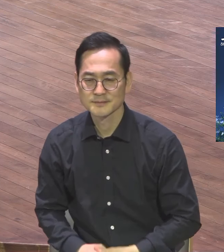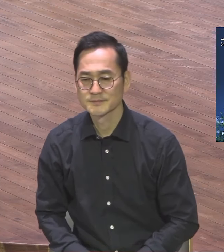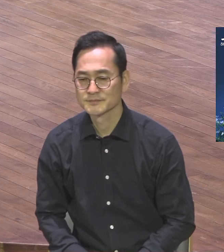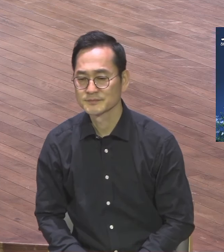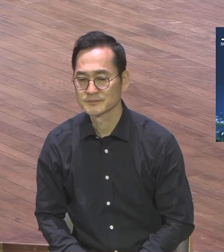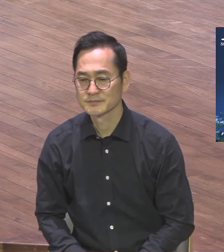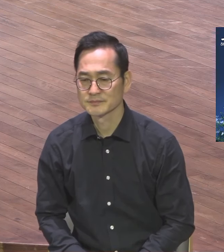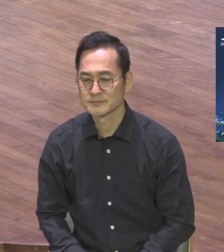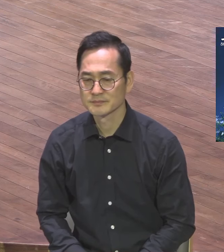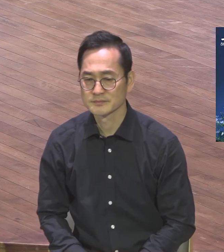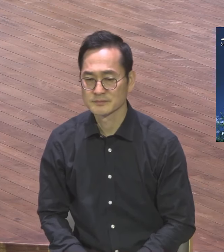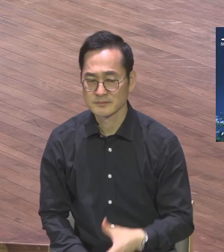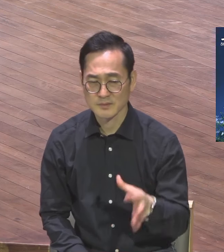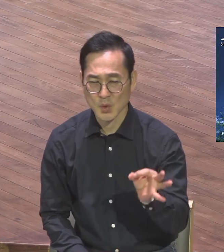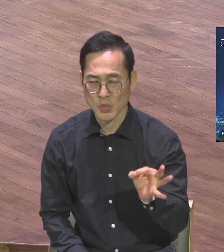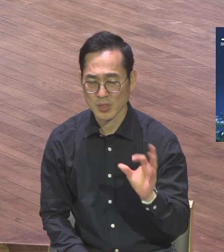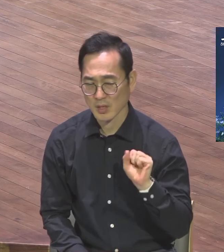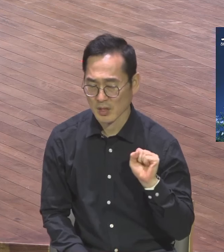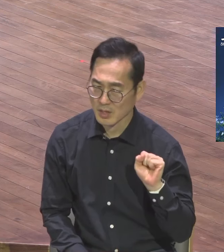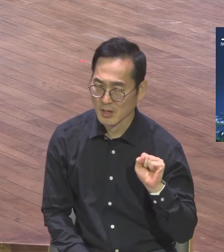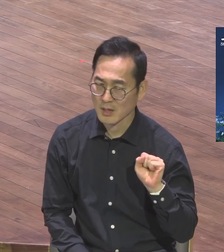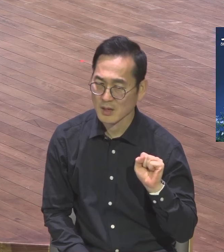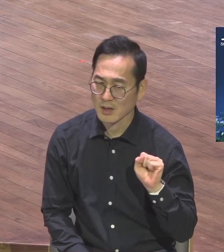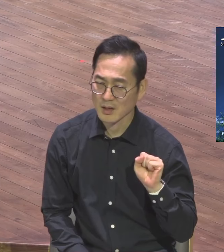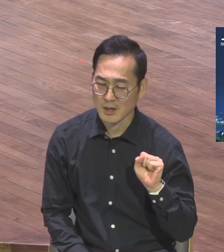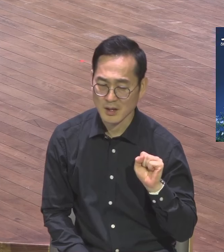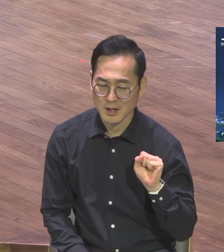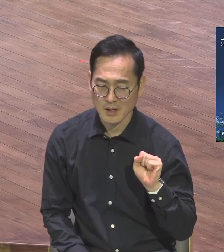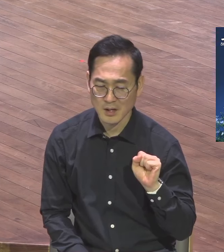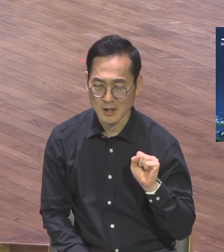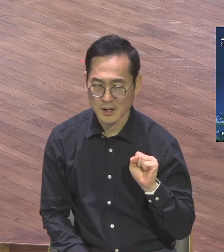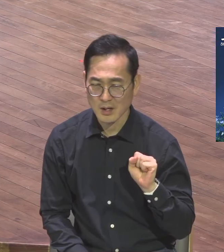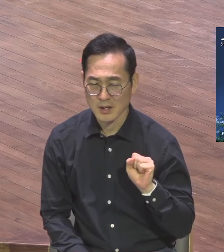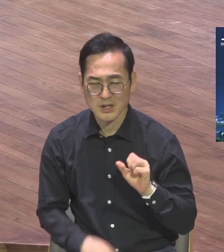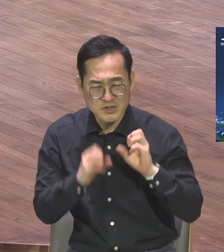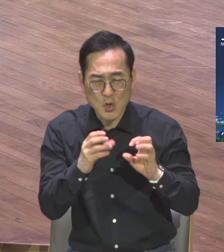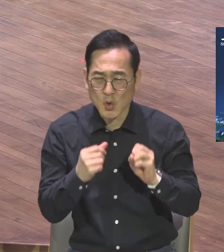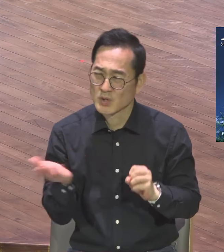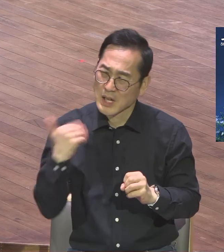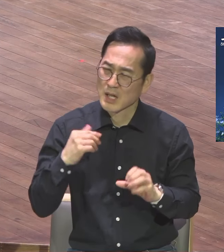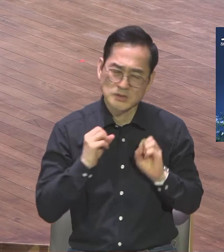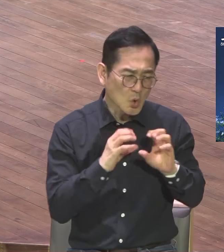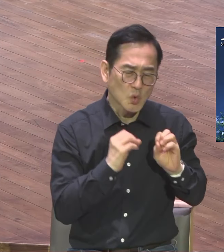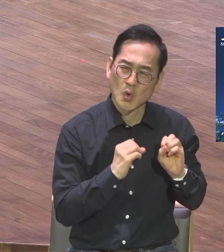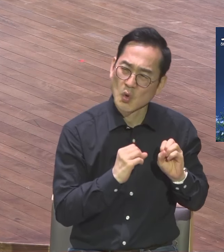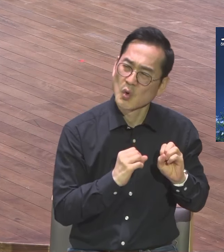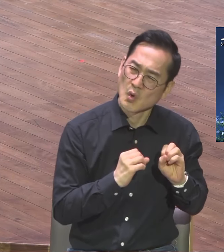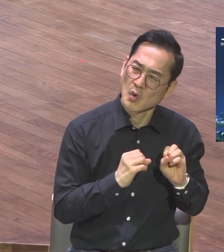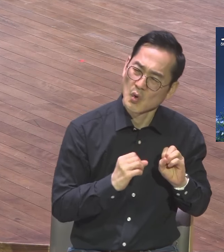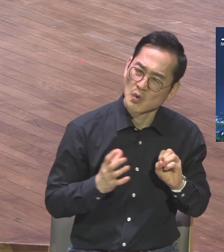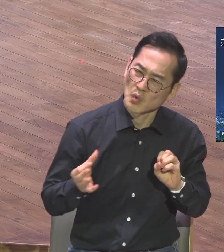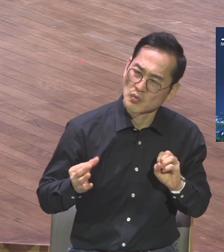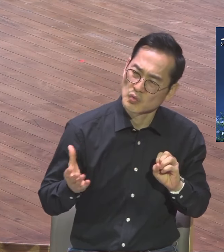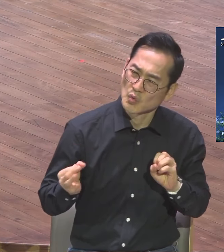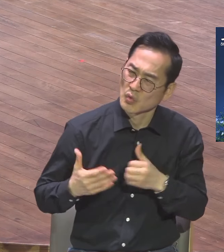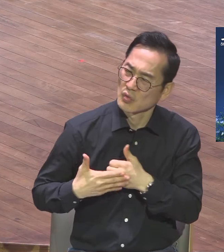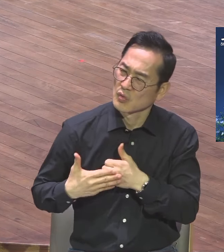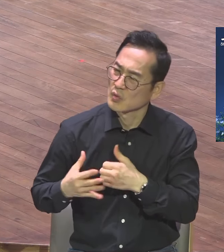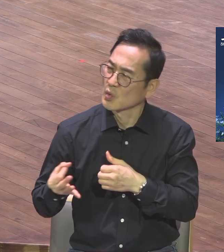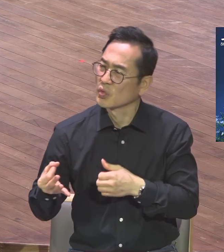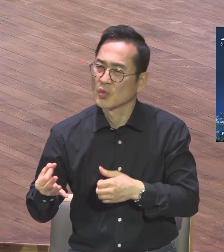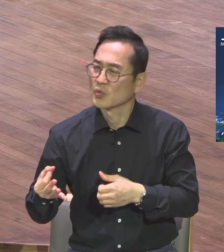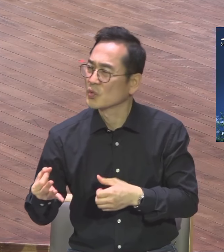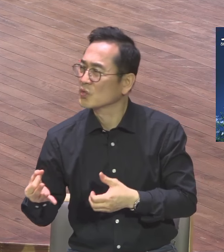이 서론 선교합니다. 누가 좀 안 도와주나, 누가 좀 안 주고 가나, 서로 사람만 쳐다보고